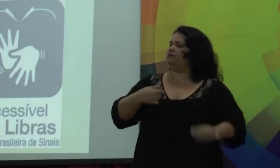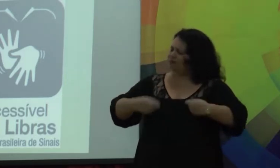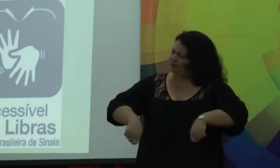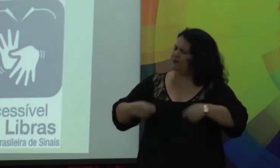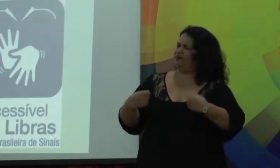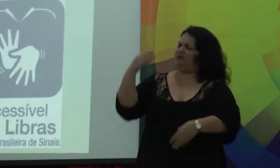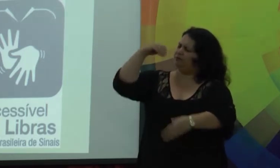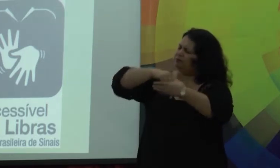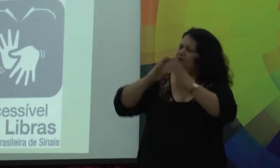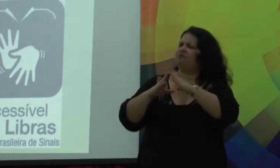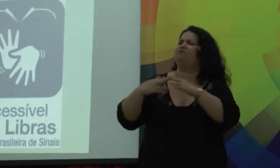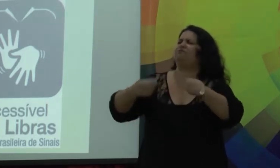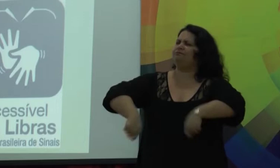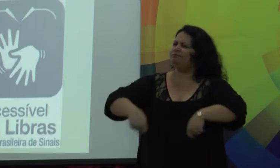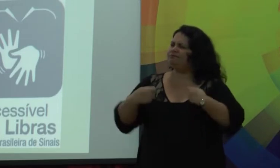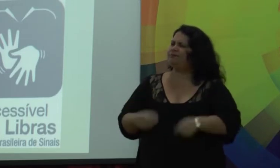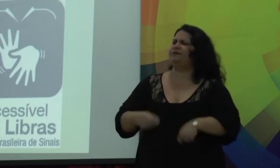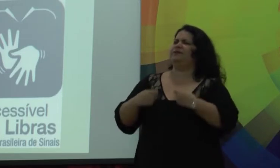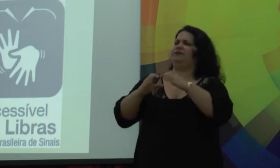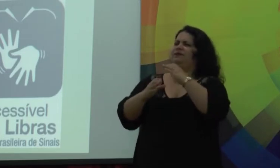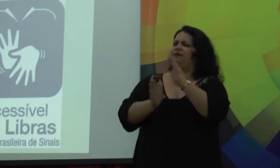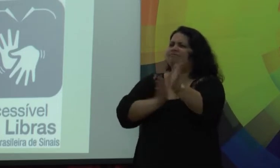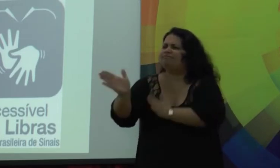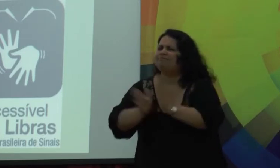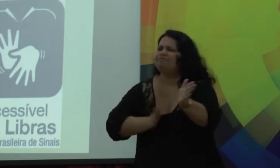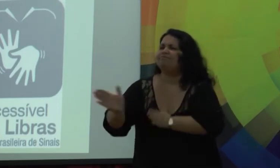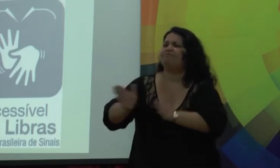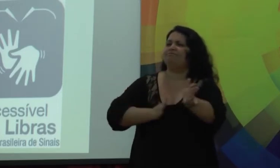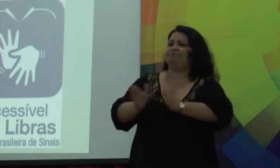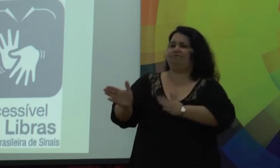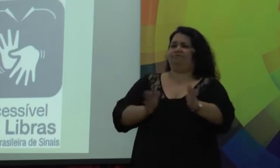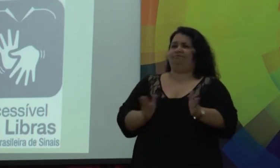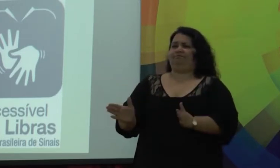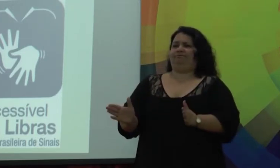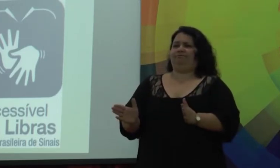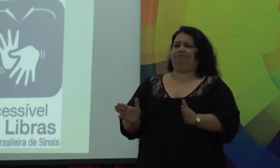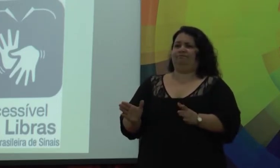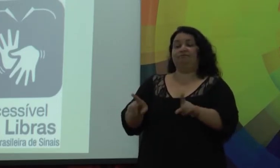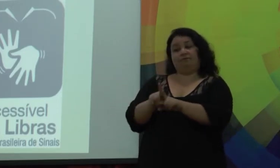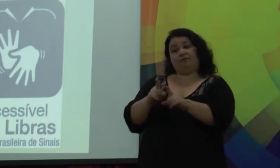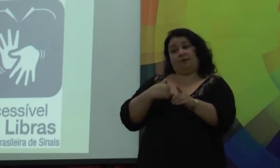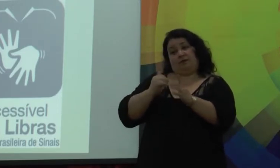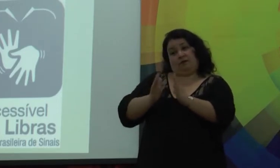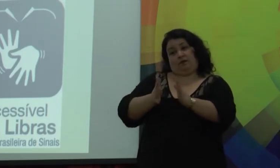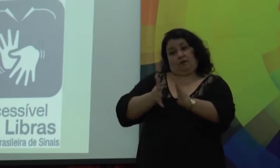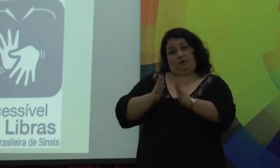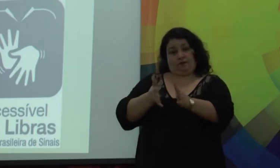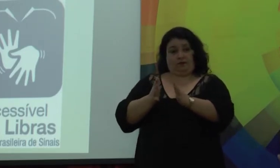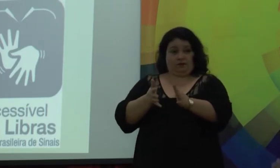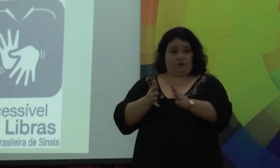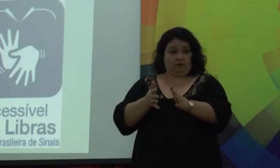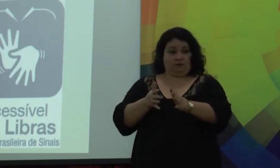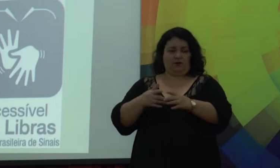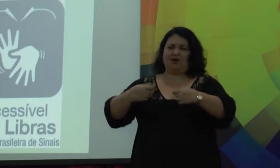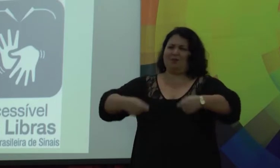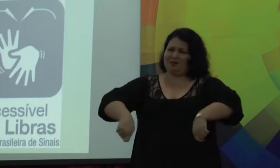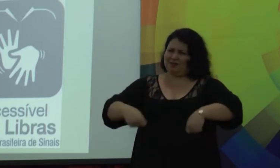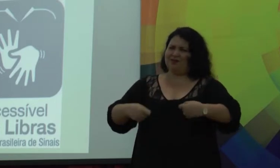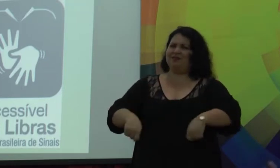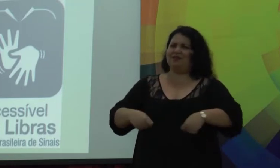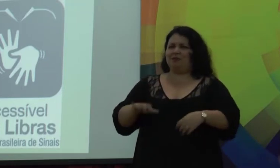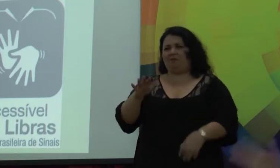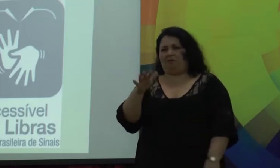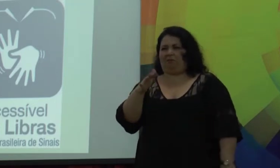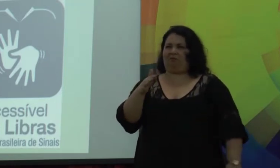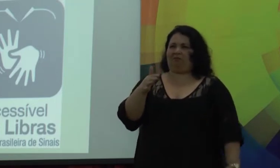casa exista essa acessibilidade ou acessibilidade em Libras. Tem que ter uma meia dúzia, nem que